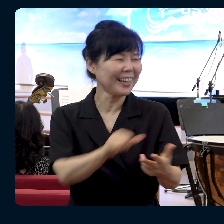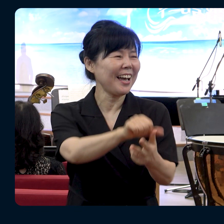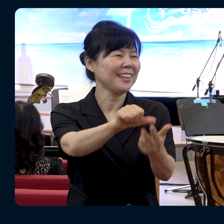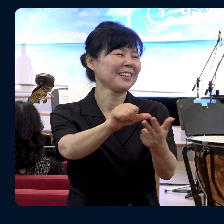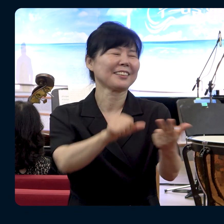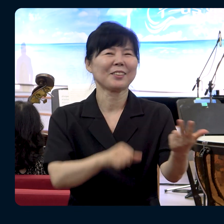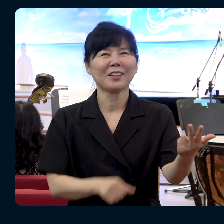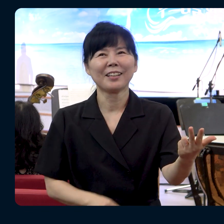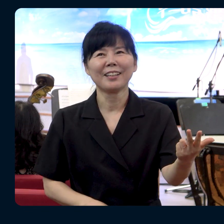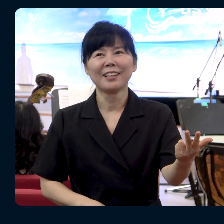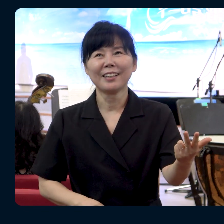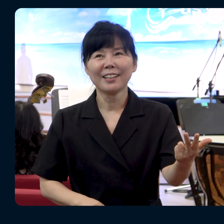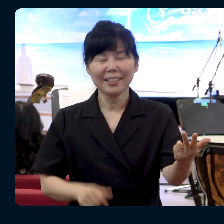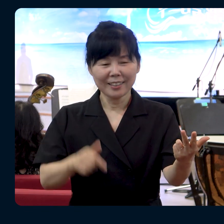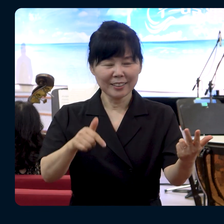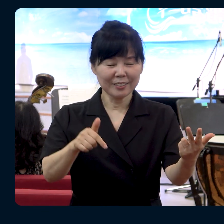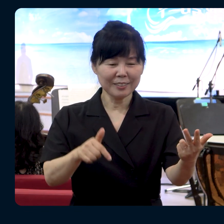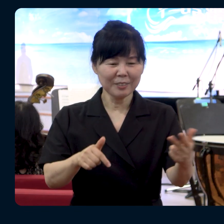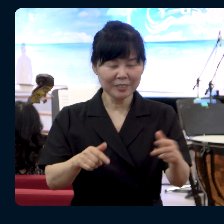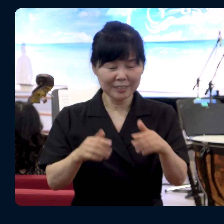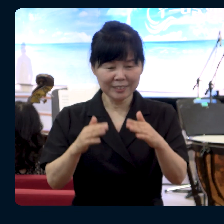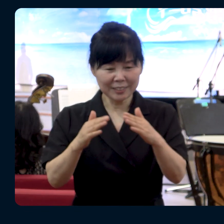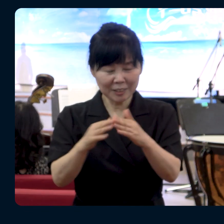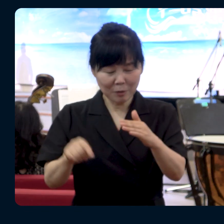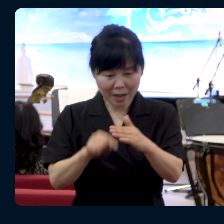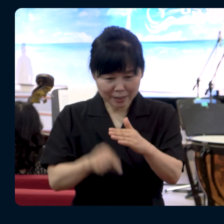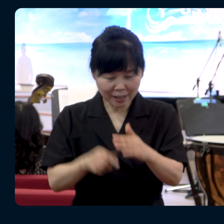저희는 거실에서 다 같이 자거든요, 여름에.